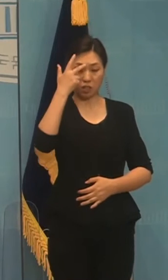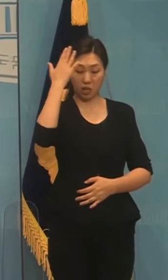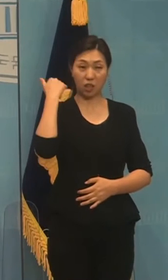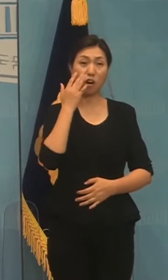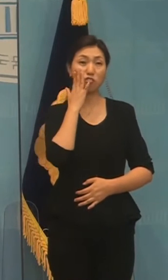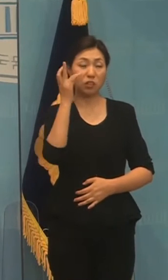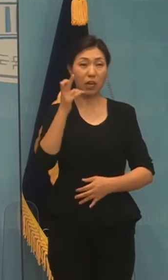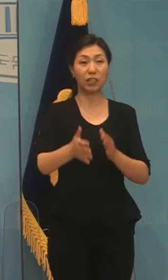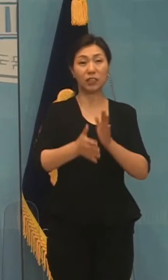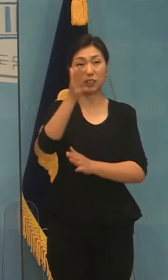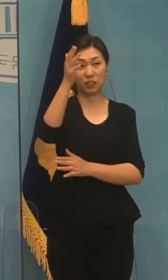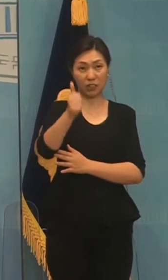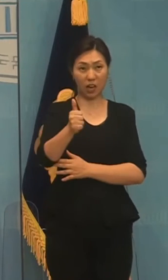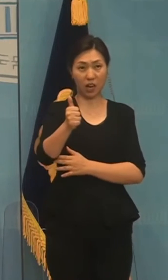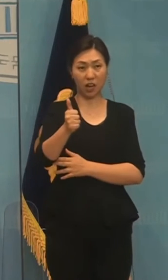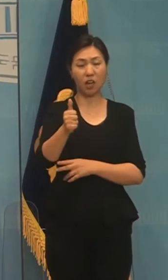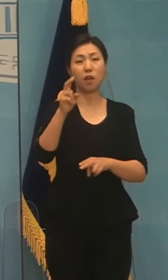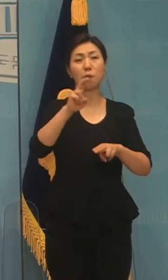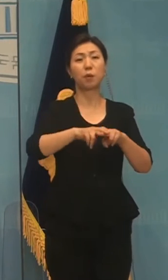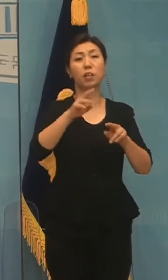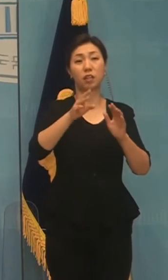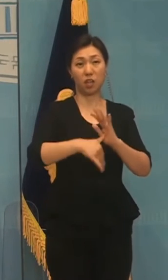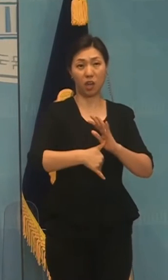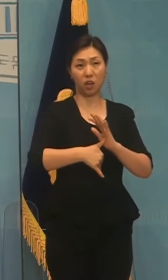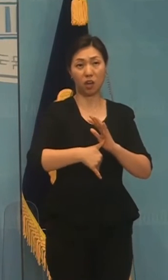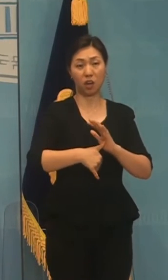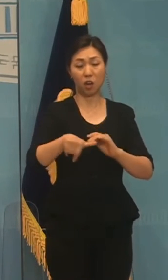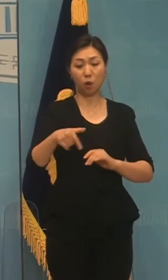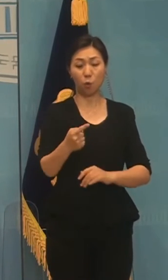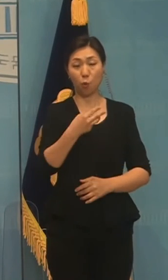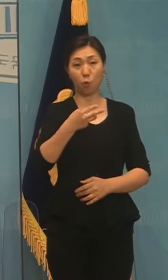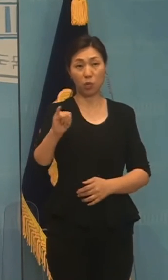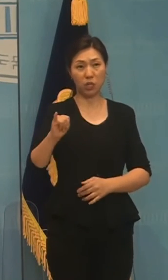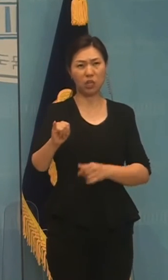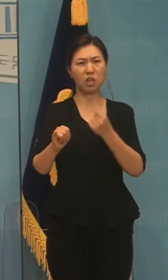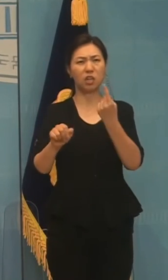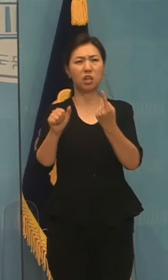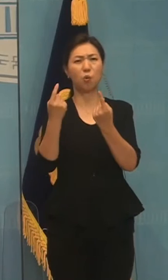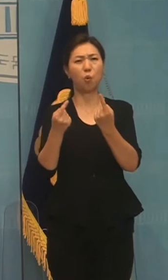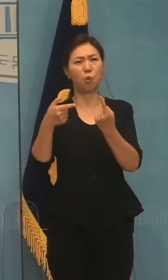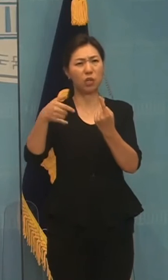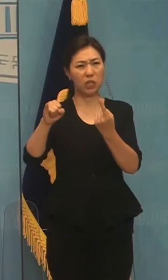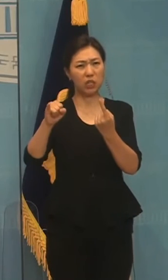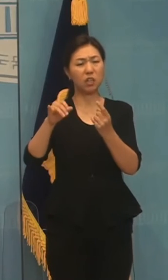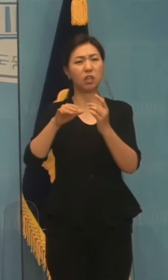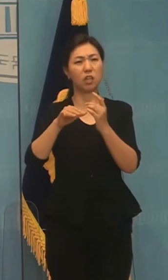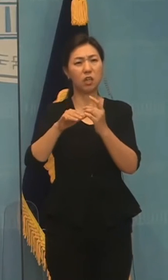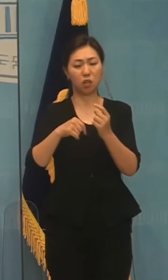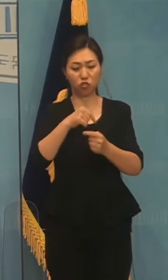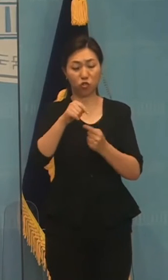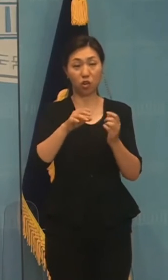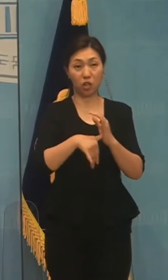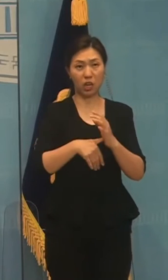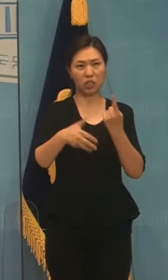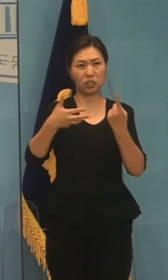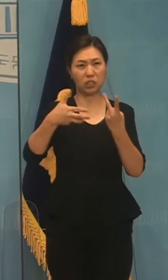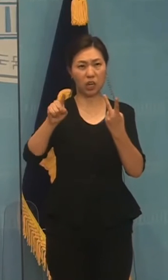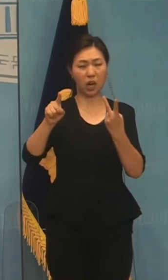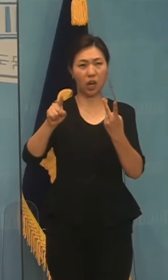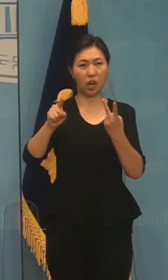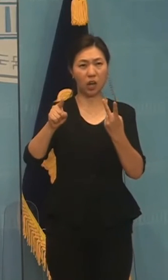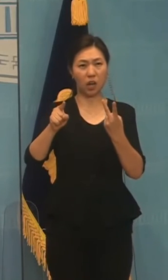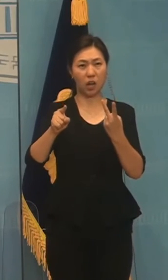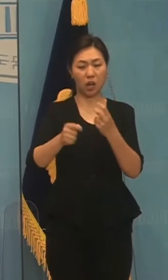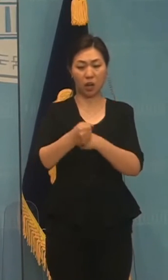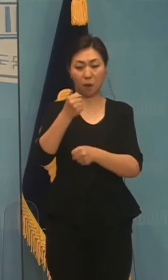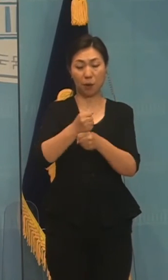재임시 시의회에서 고리 1호기에 대해 2차 연장에 앞서 사전에 주민들에게 충분히 설명해 동의를